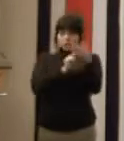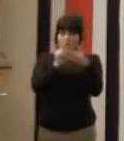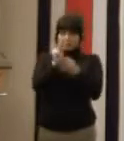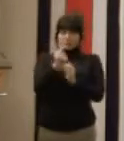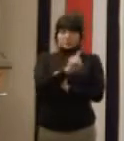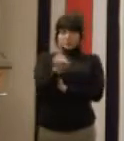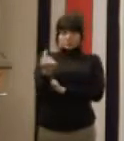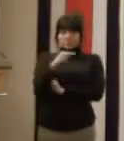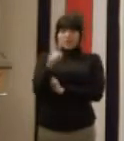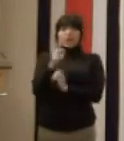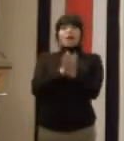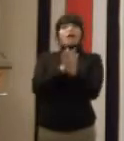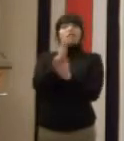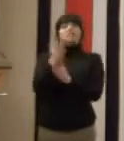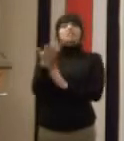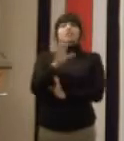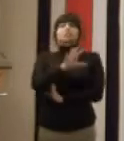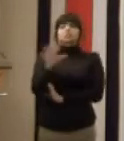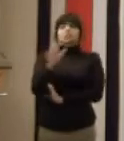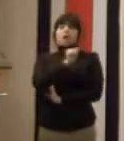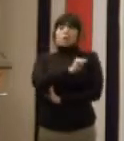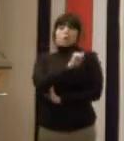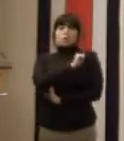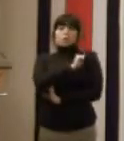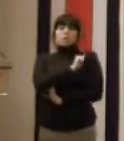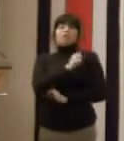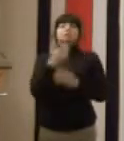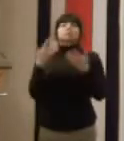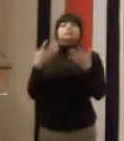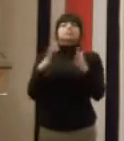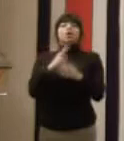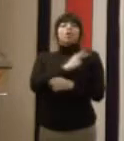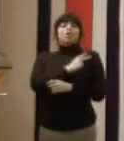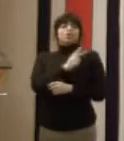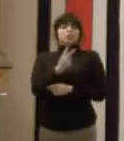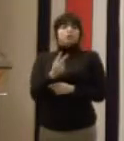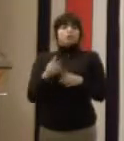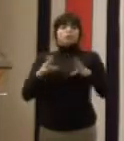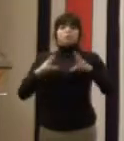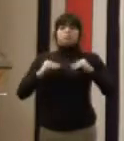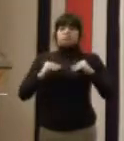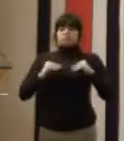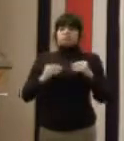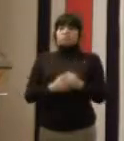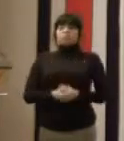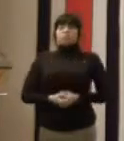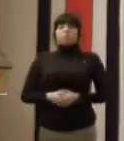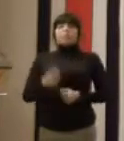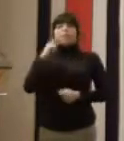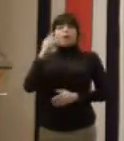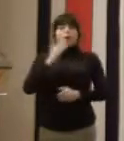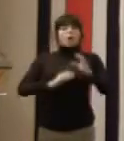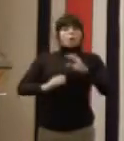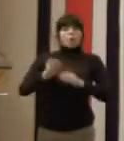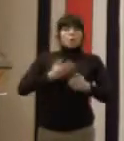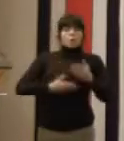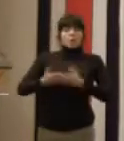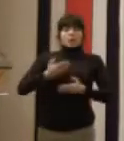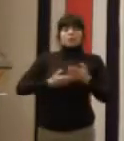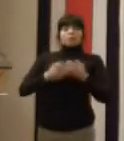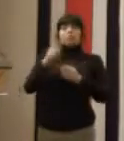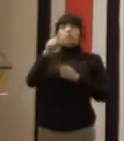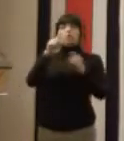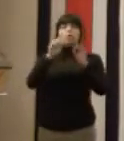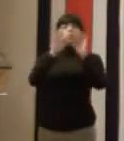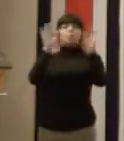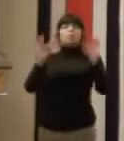ellas, a través de sus autoridades, han voluntariamente accedido a cooperar en un